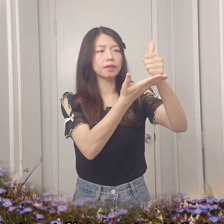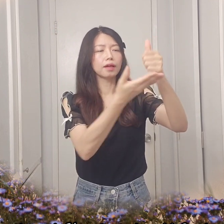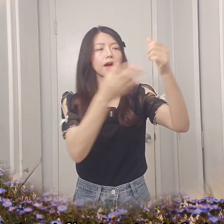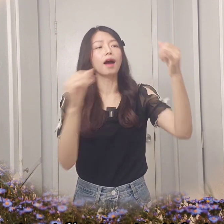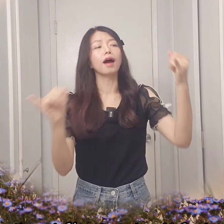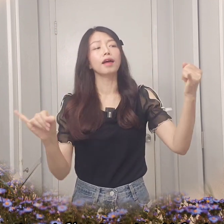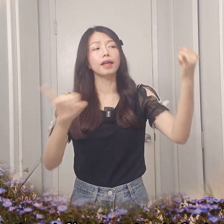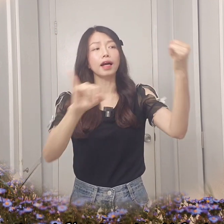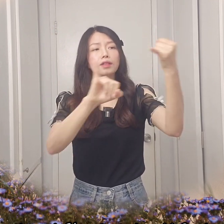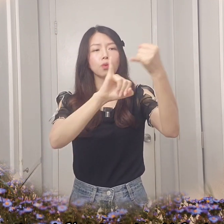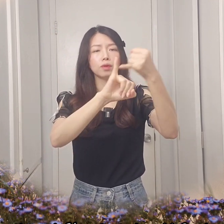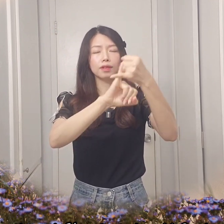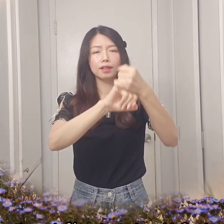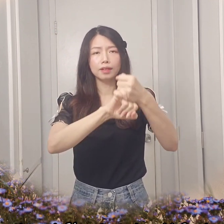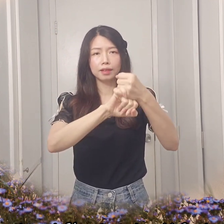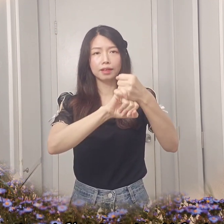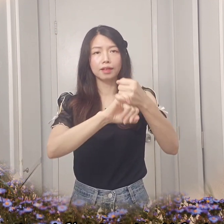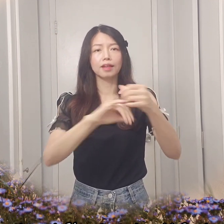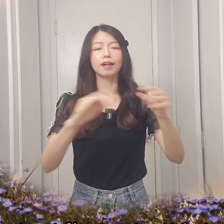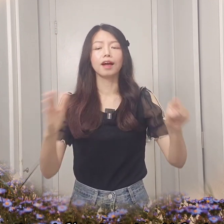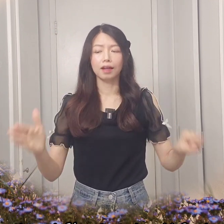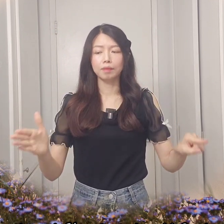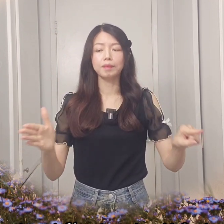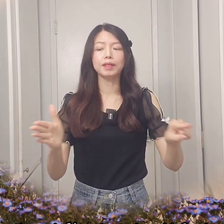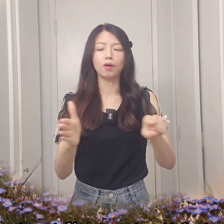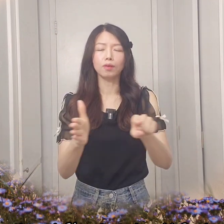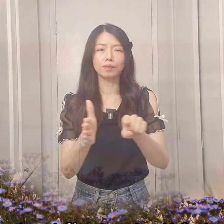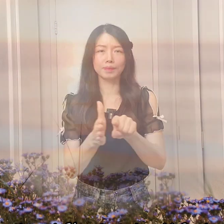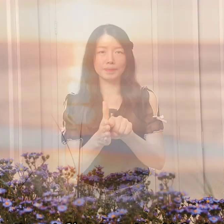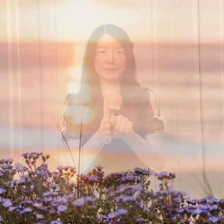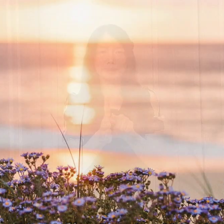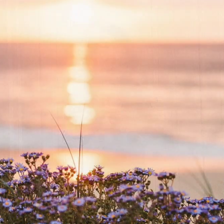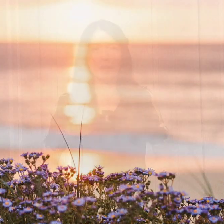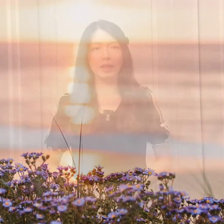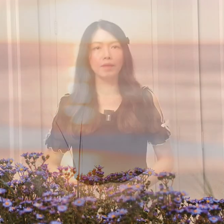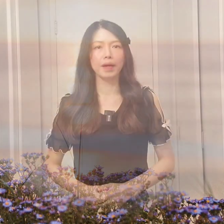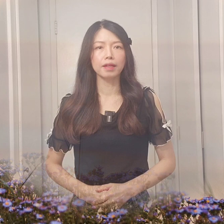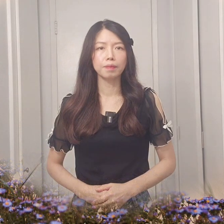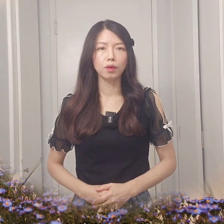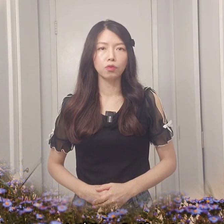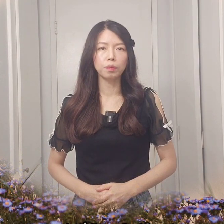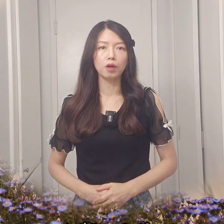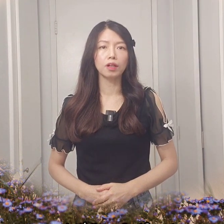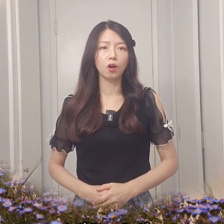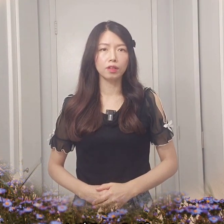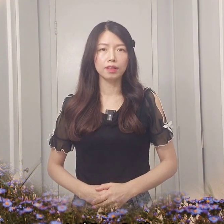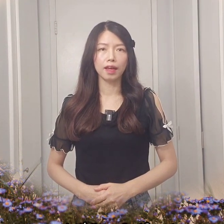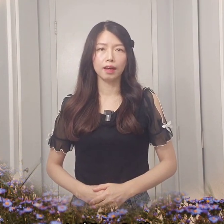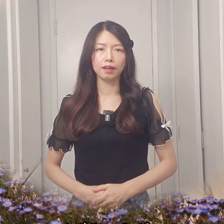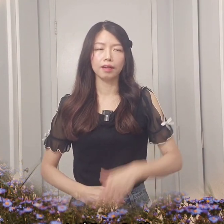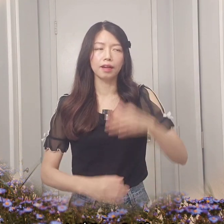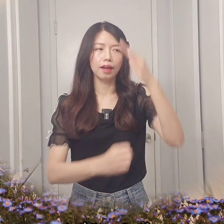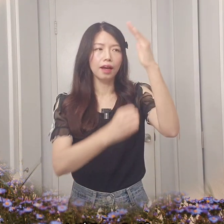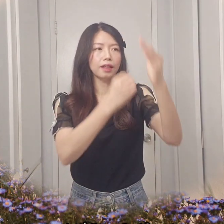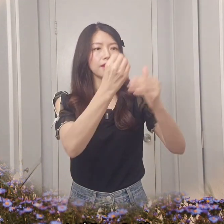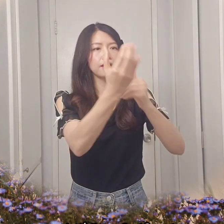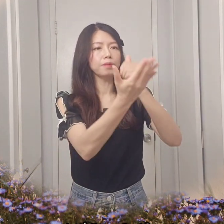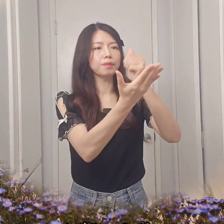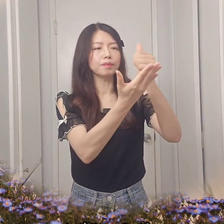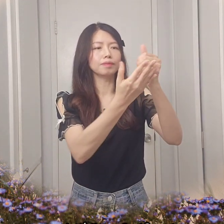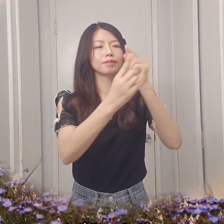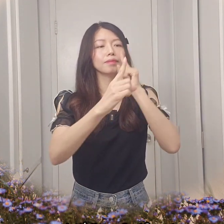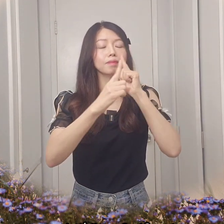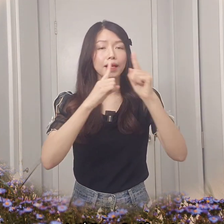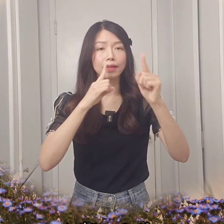주님의 약속을 믿어. 하나님 말씀에 운명을 거는 자.